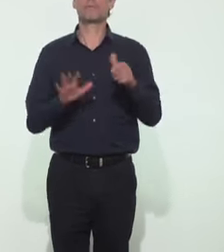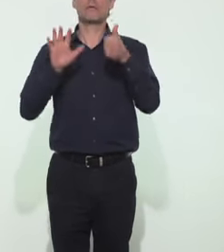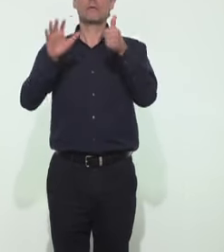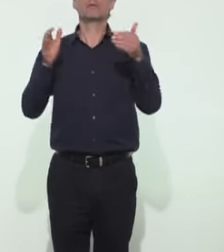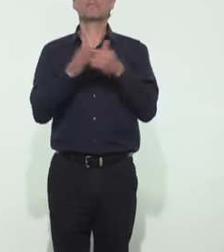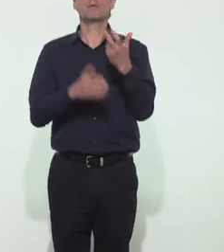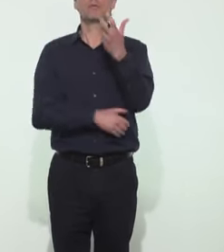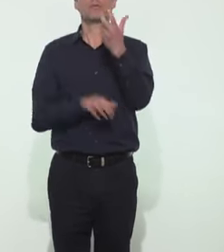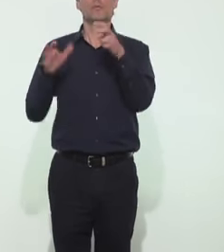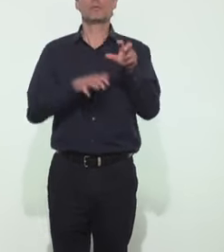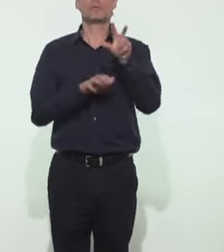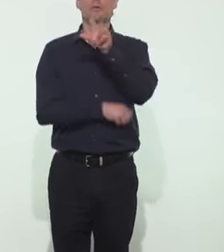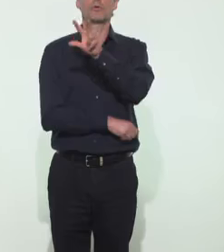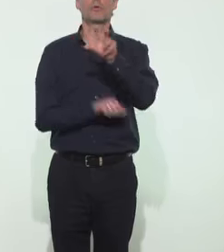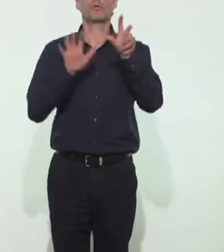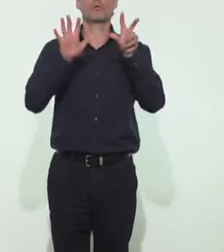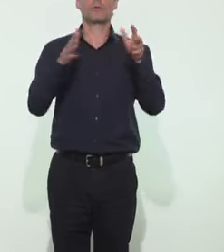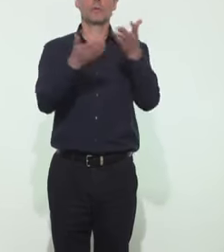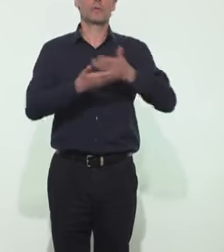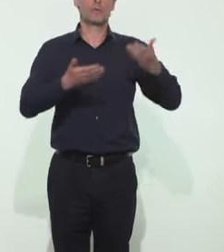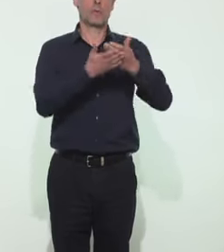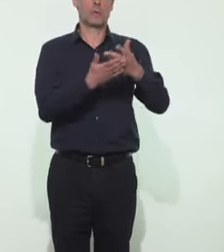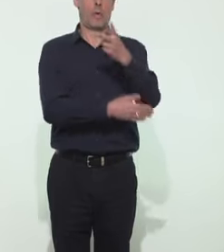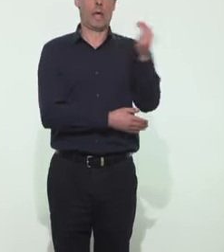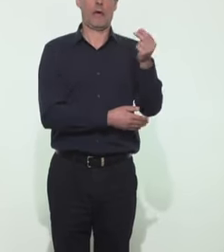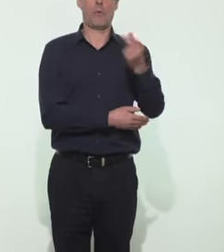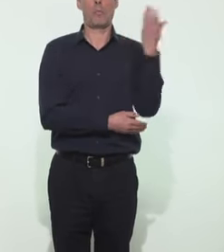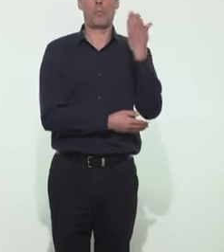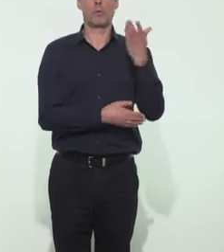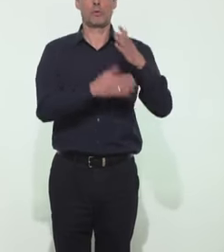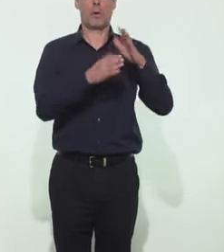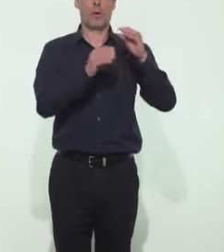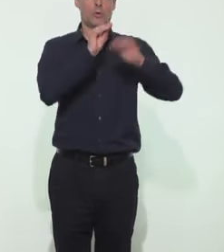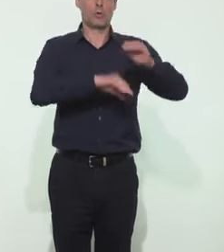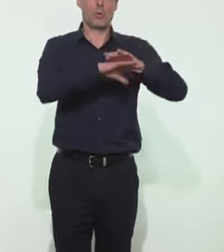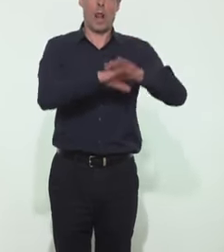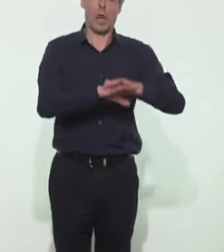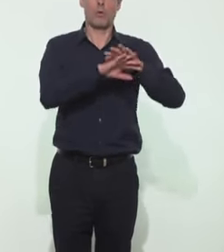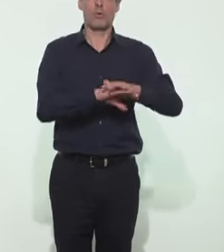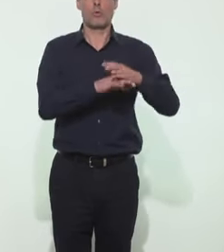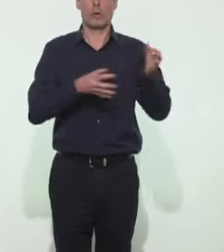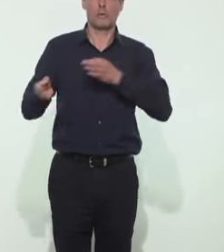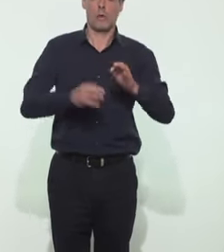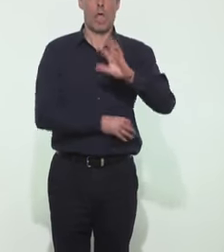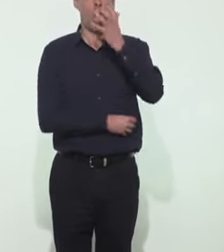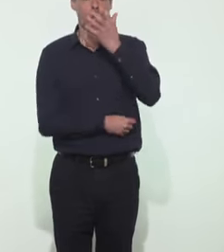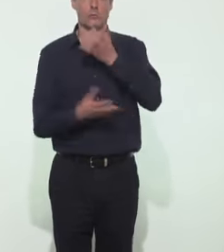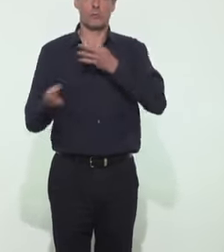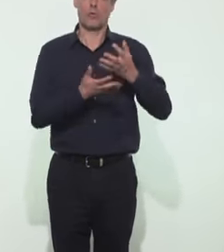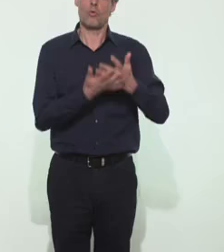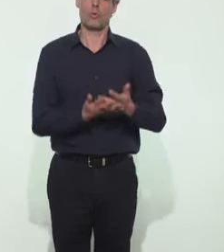6838 cas graves nécessitent des soins lourds en soins intensifs soins continus réanimation